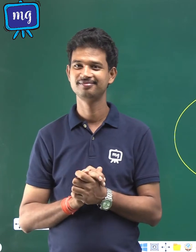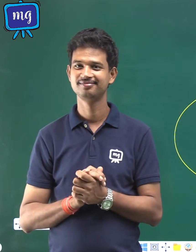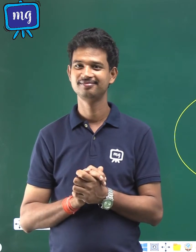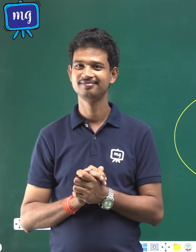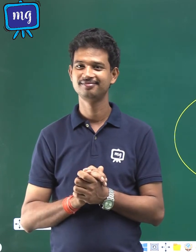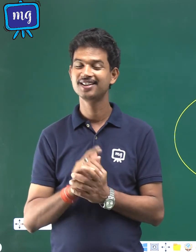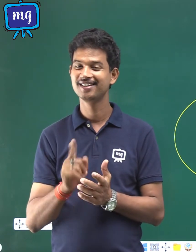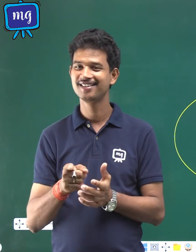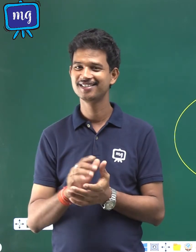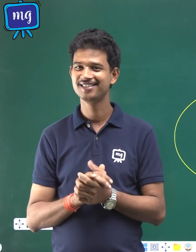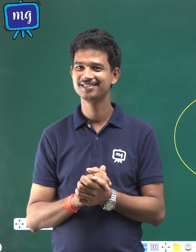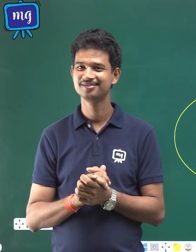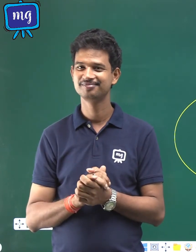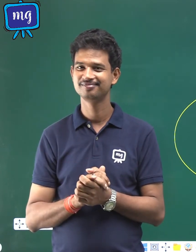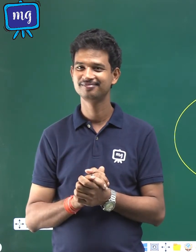This is